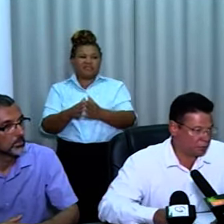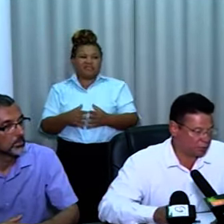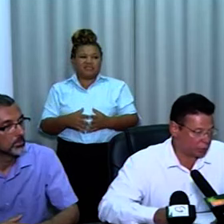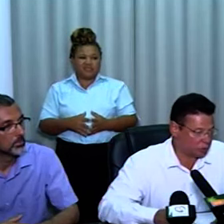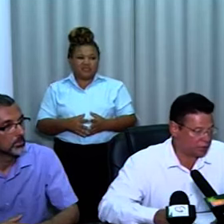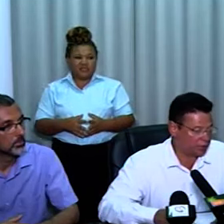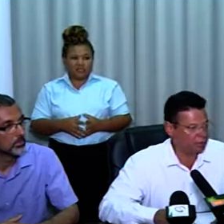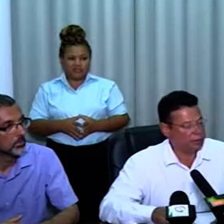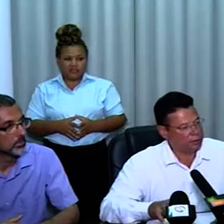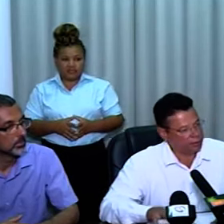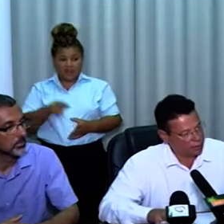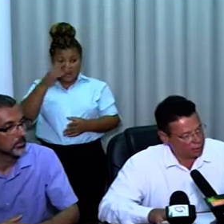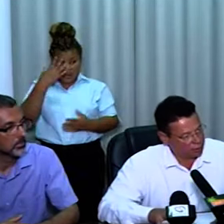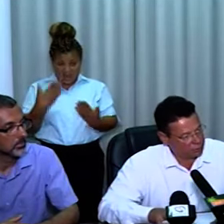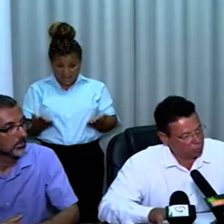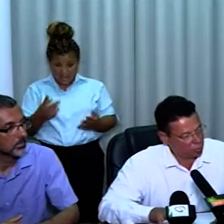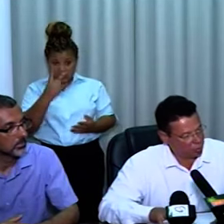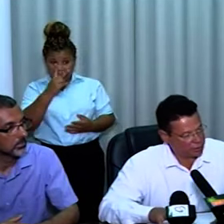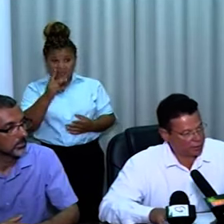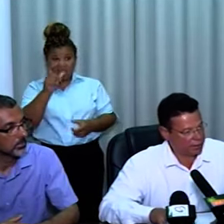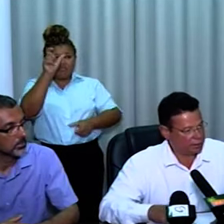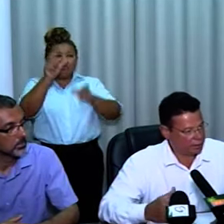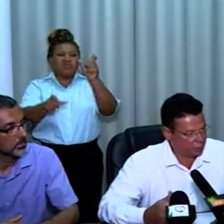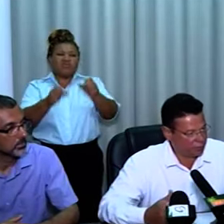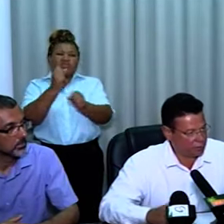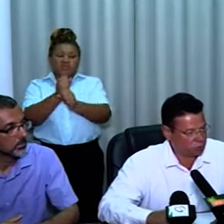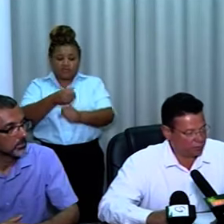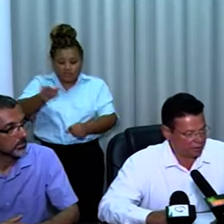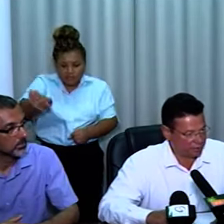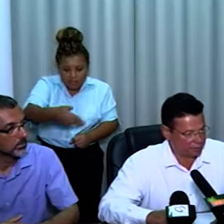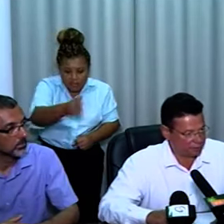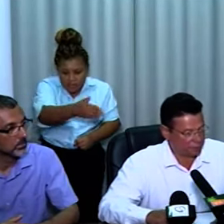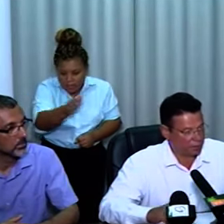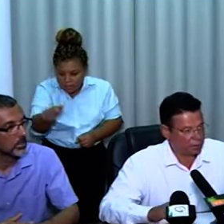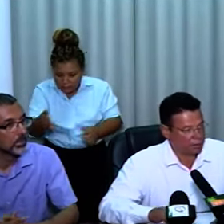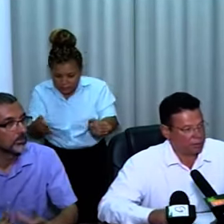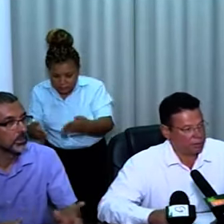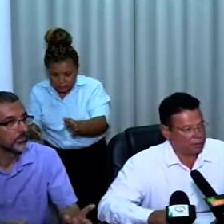de contact tracing, home quarantine et pour faire suivi avec.